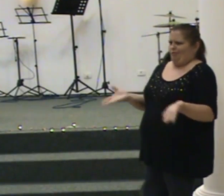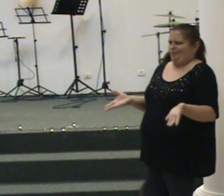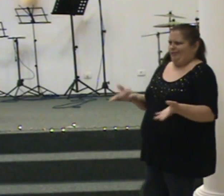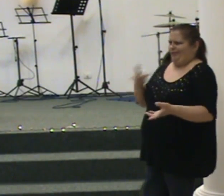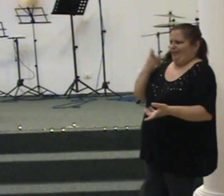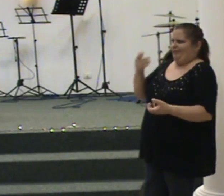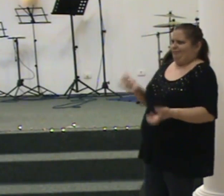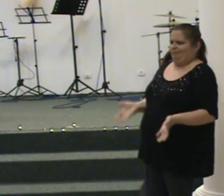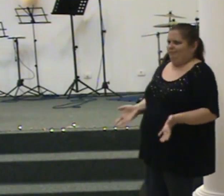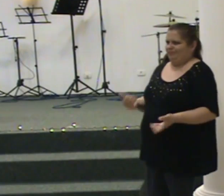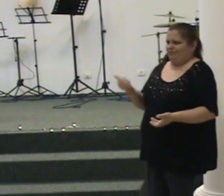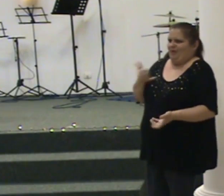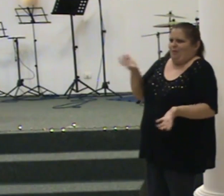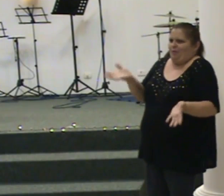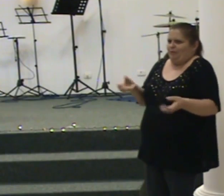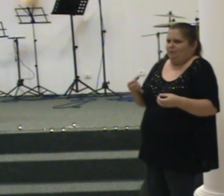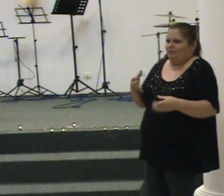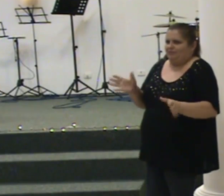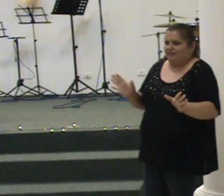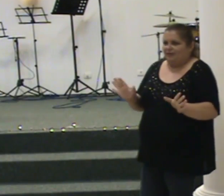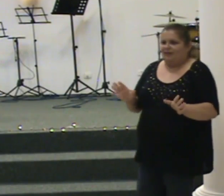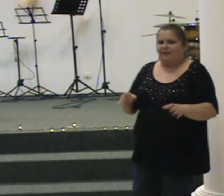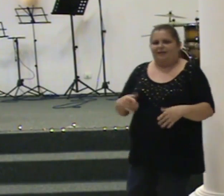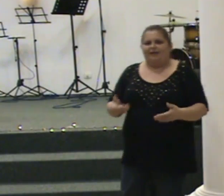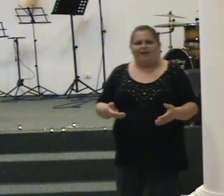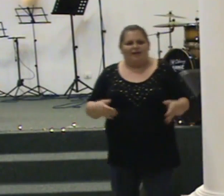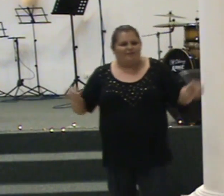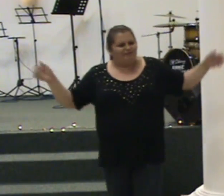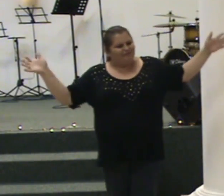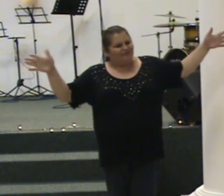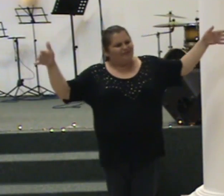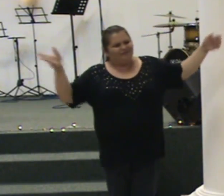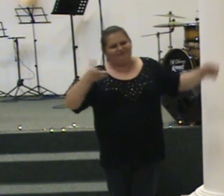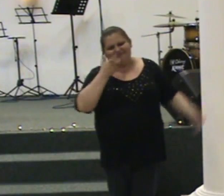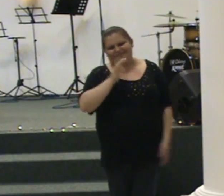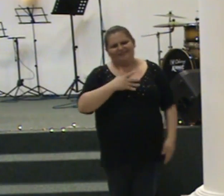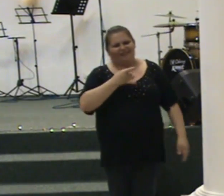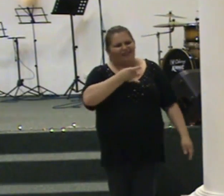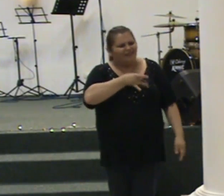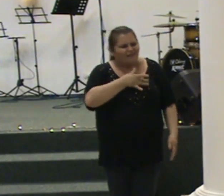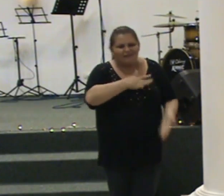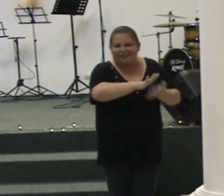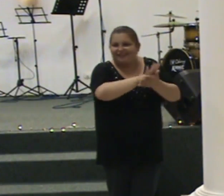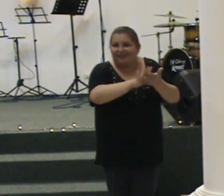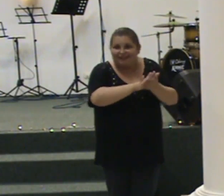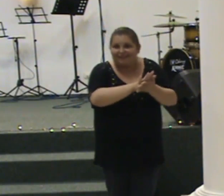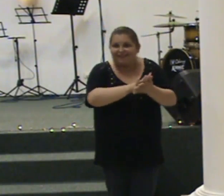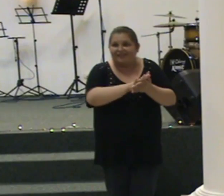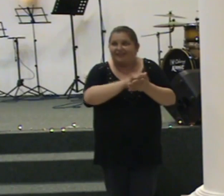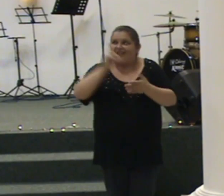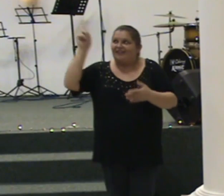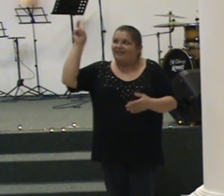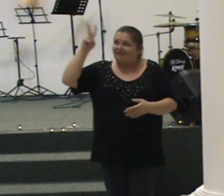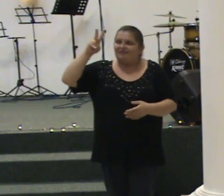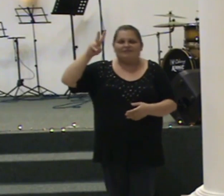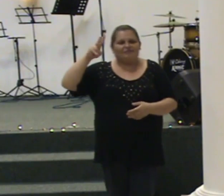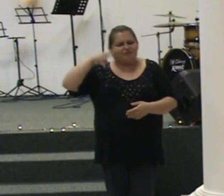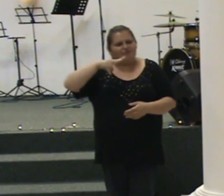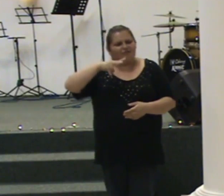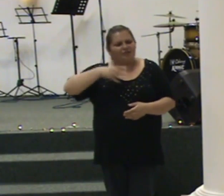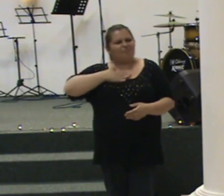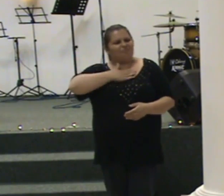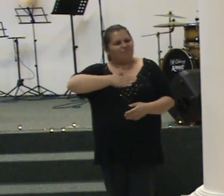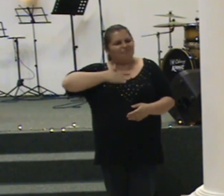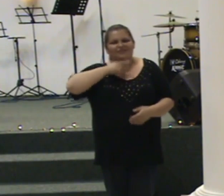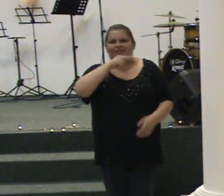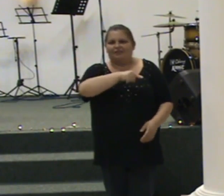essa? Então o anjo lhe disse: não temas, Maria, pois encontraste graça diante de Deus.